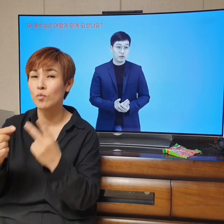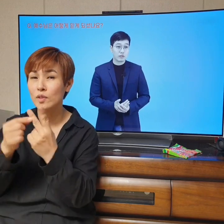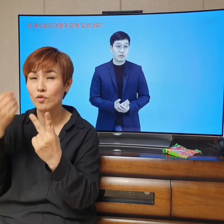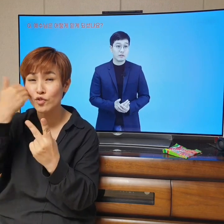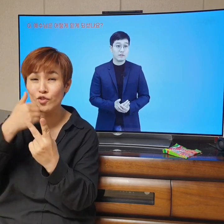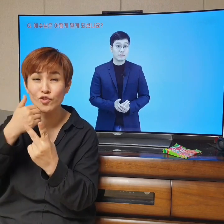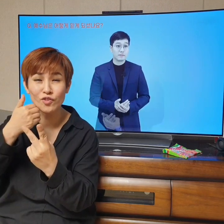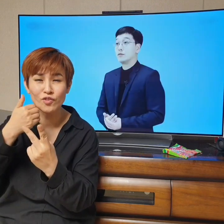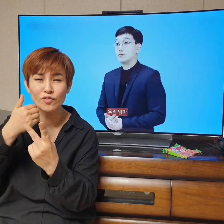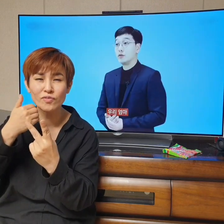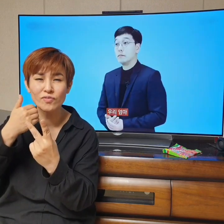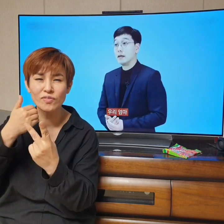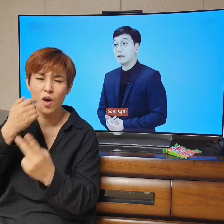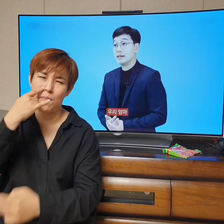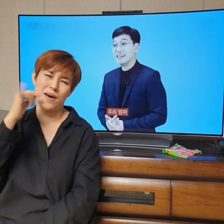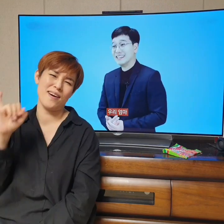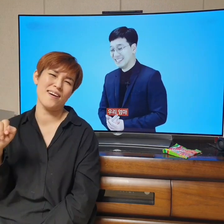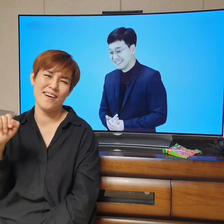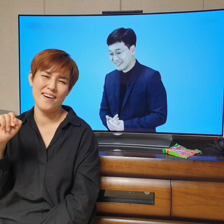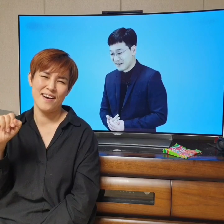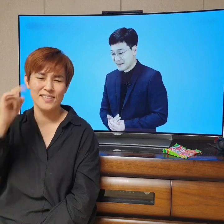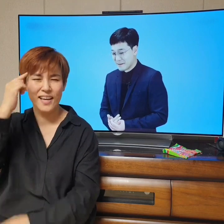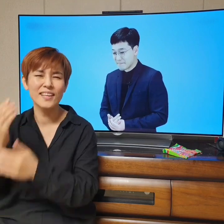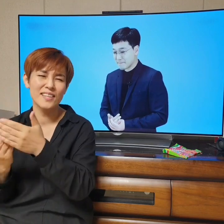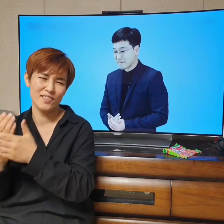났어요. 누구였을까요? 우리 엄마.